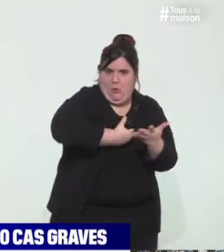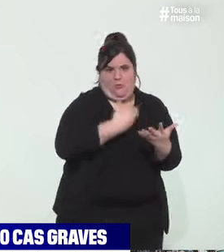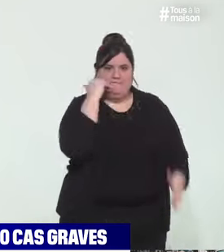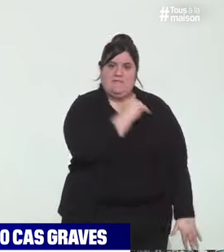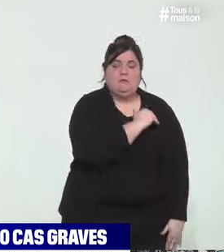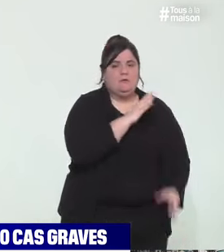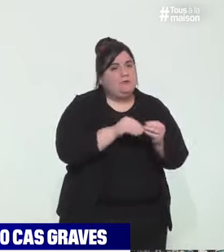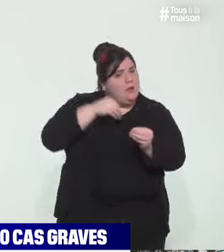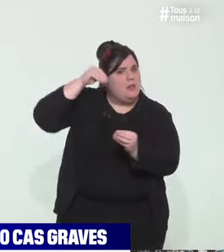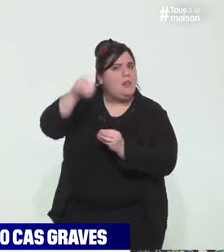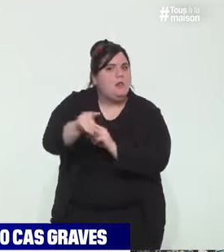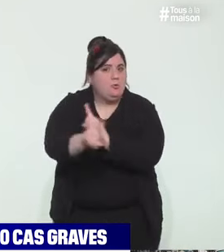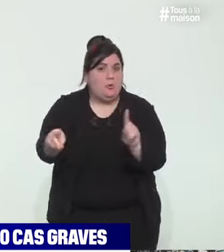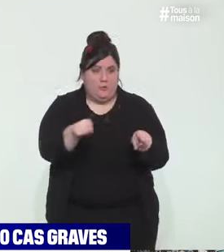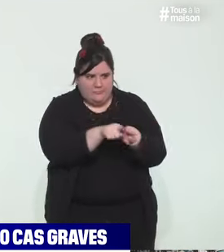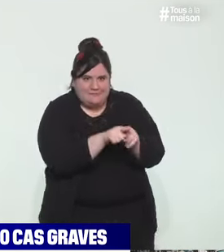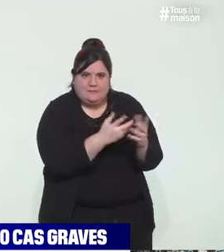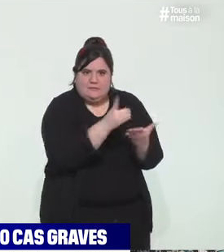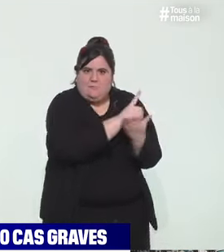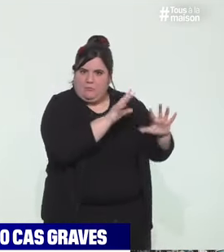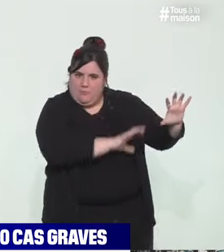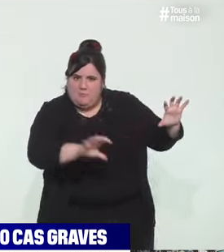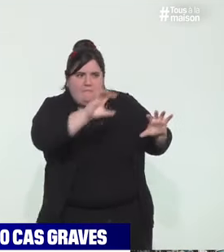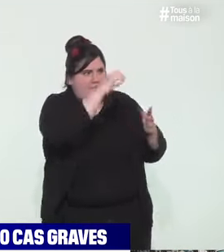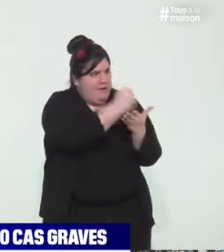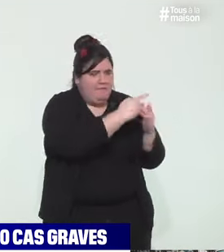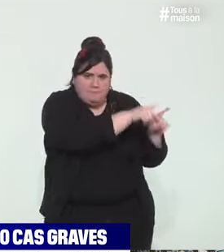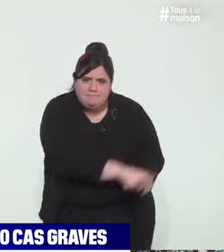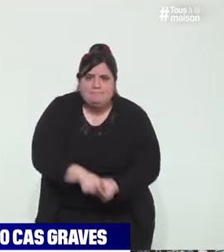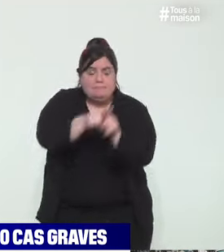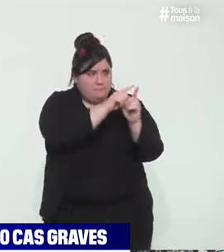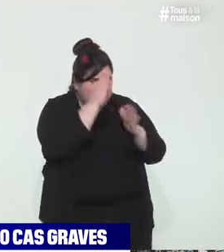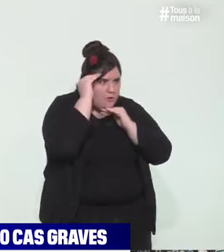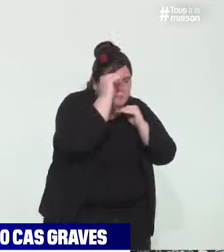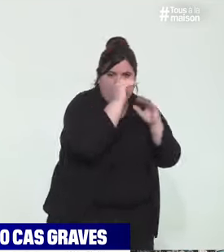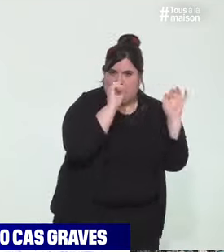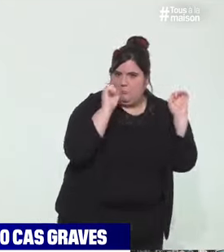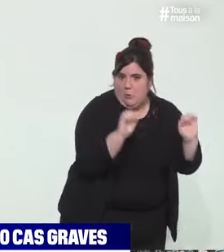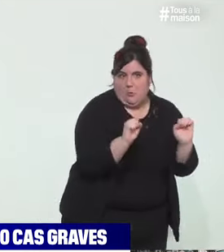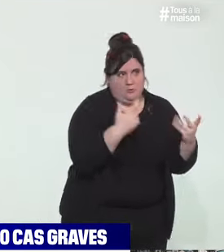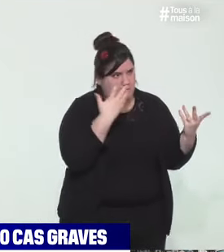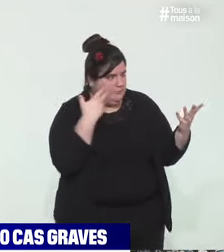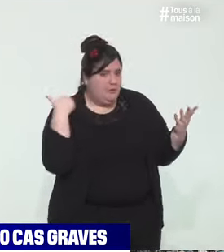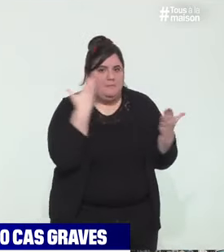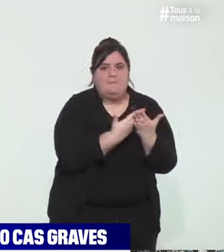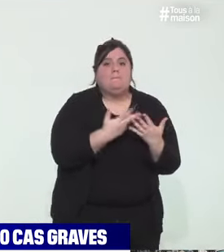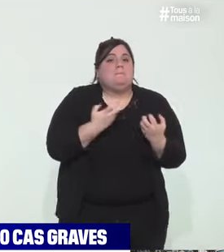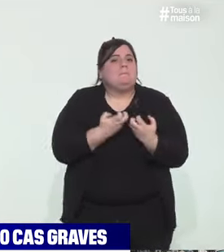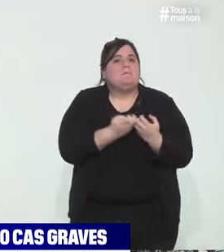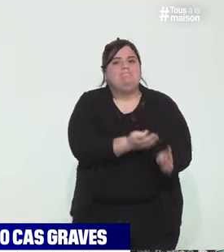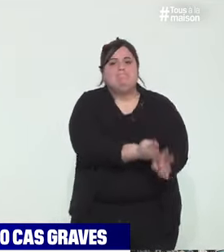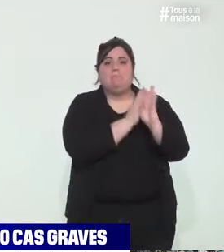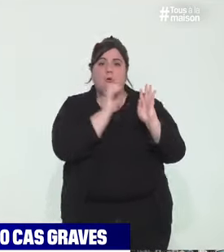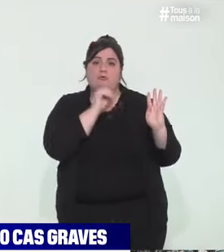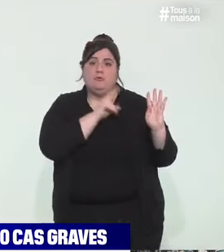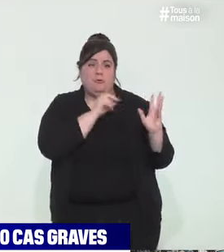avoir des indicateurs disponibles dans tous les départements, dont nous avions l'expérience. Le passage aux urgences, c'est quelque chose qui est renseigné